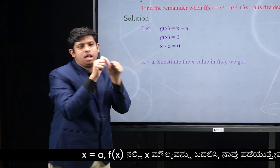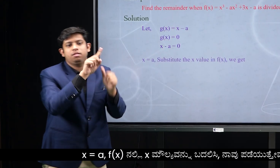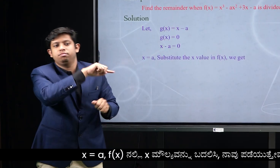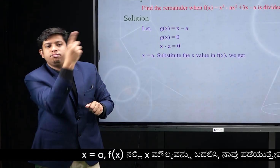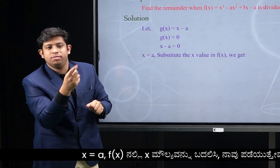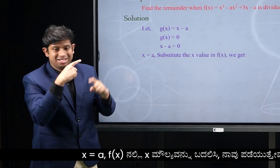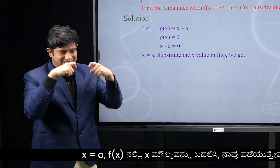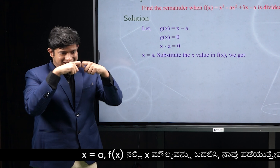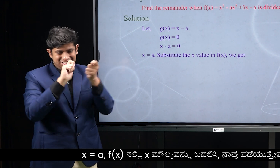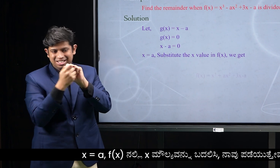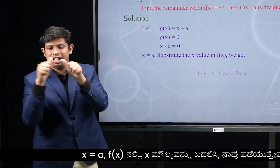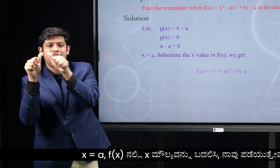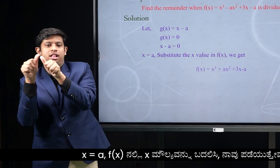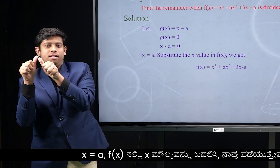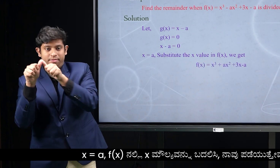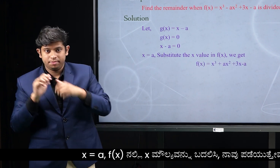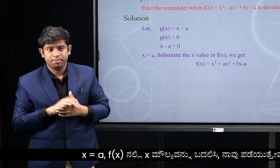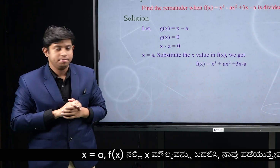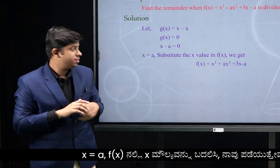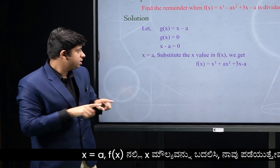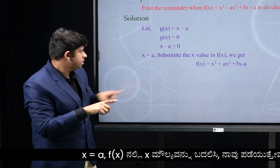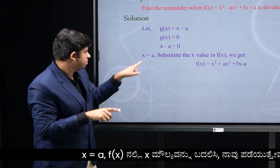is equal to a. f of x ನಲ್ಲಿ x ಮೌಲ್ಯವನ್ನ ಬದಲಿಸಿ